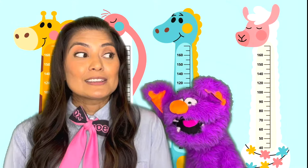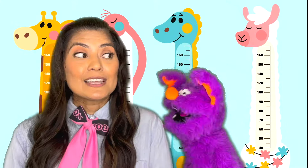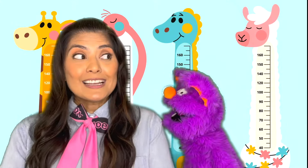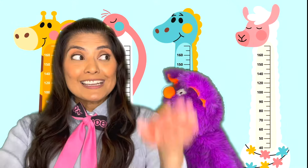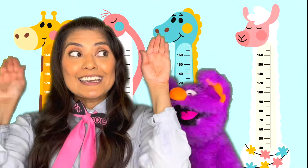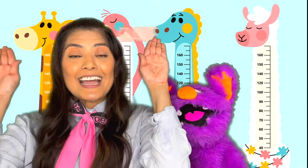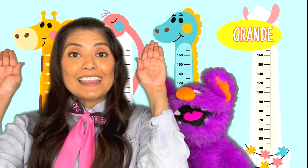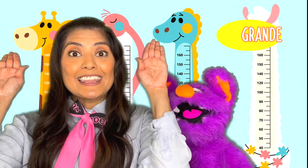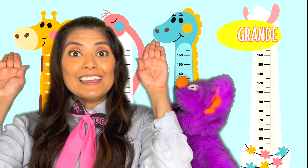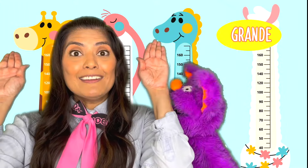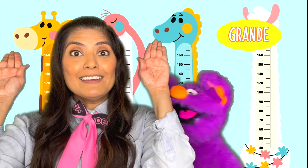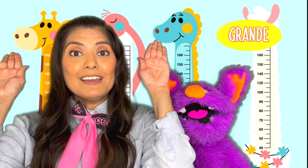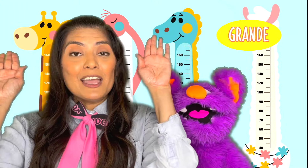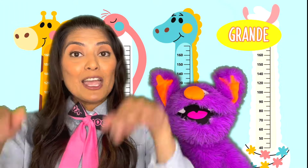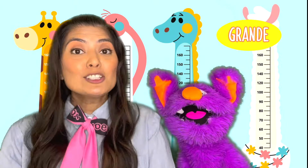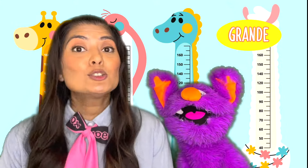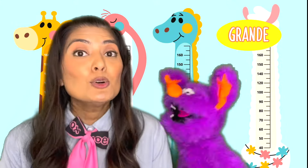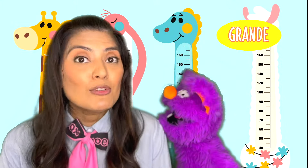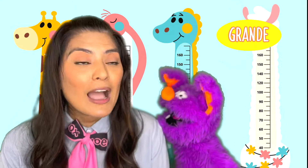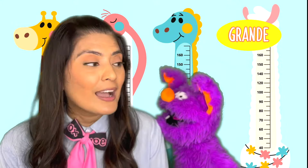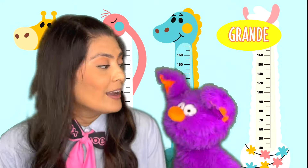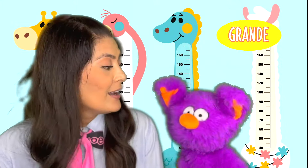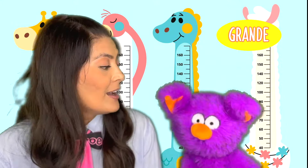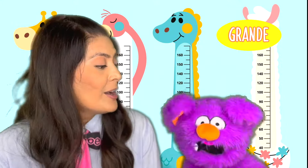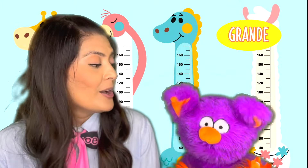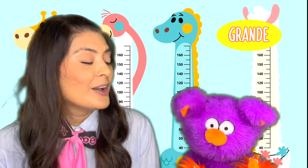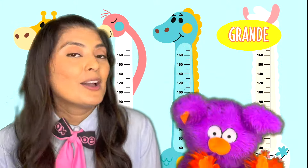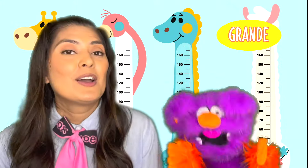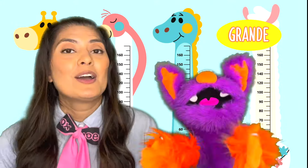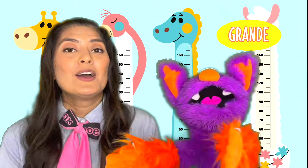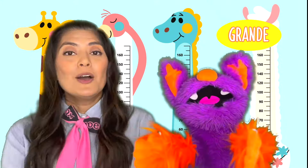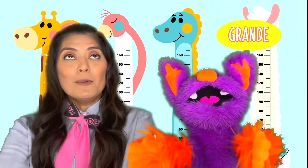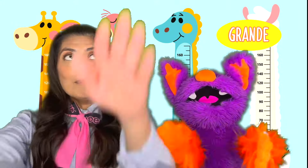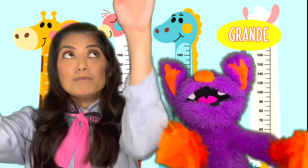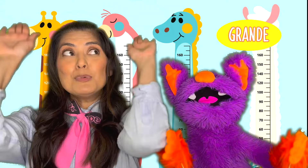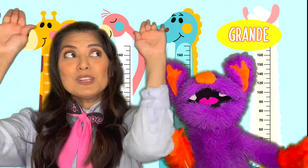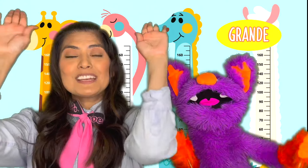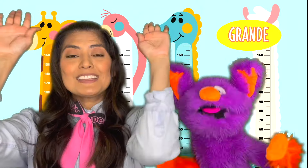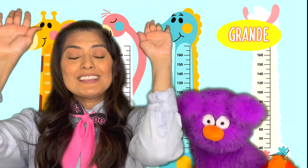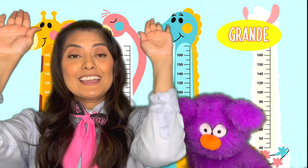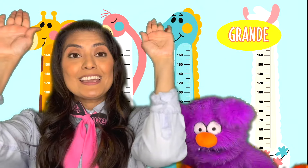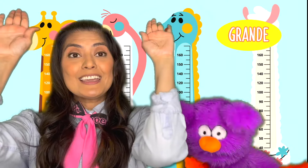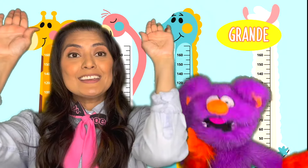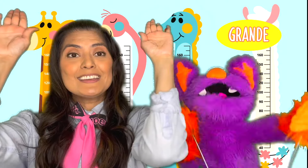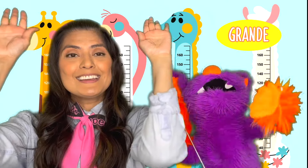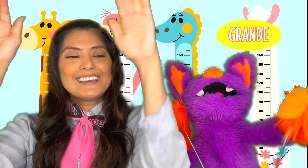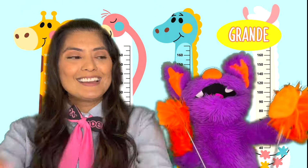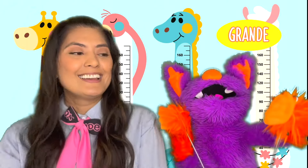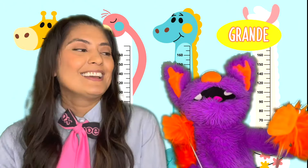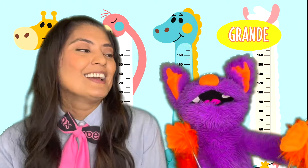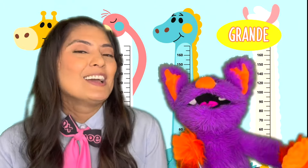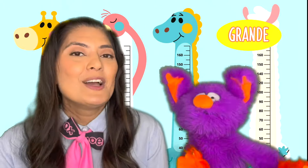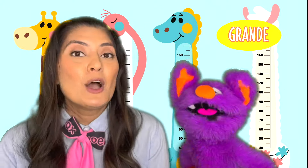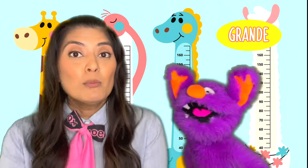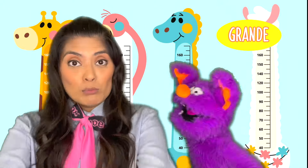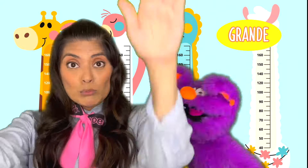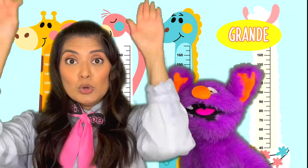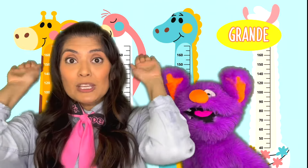tan grande es Uva? Muy grande. Muy grande. Muy grande. Muy